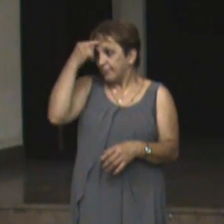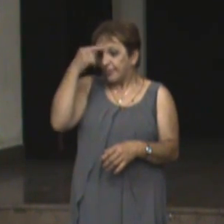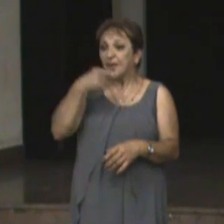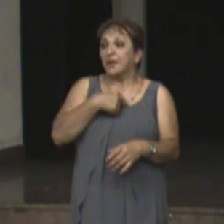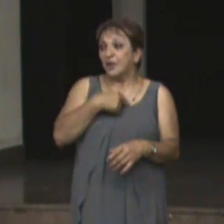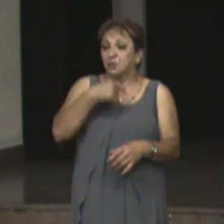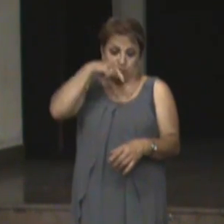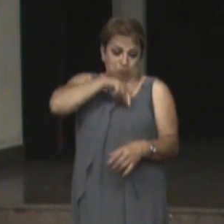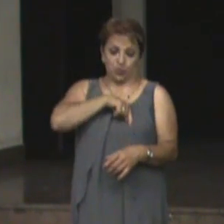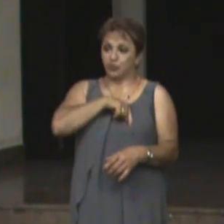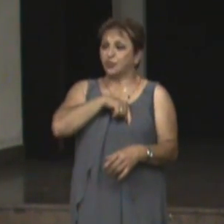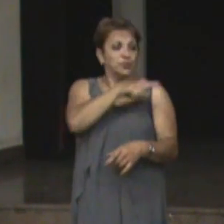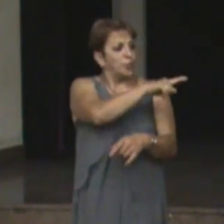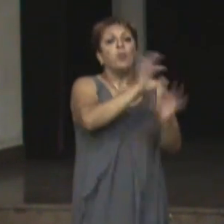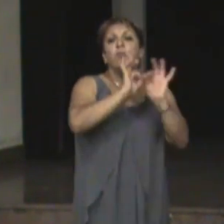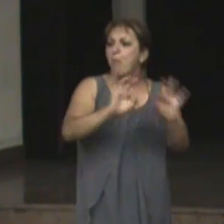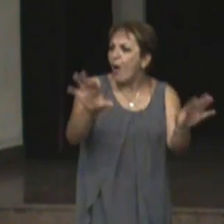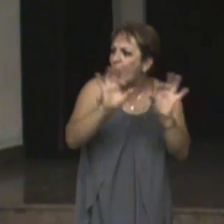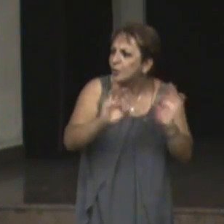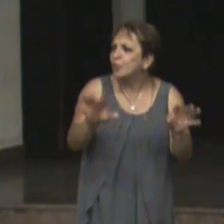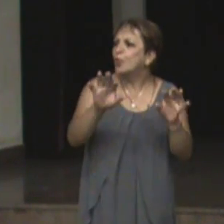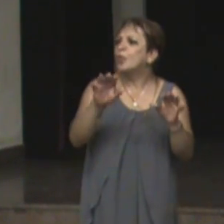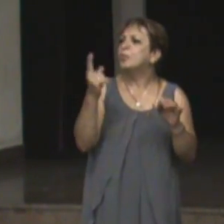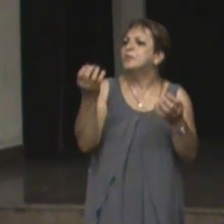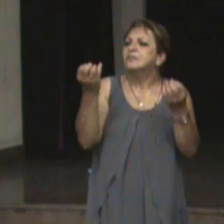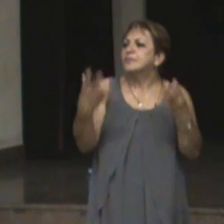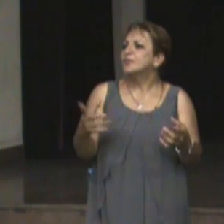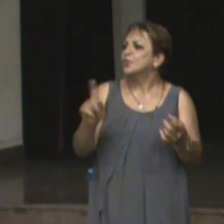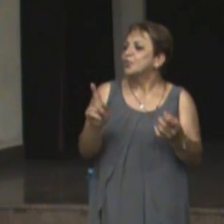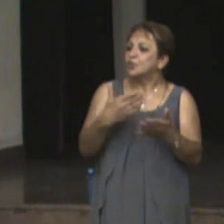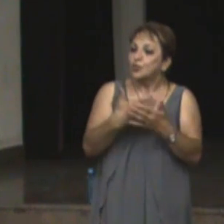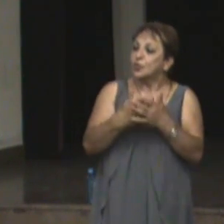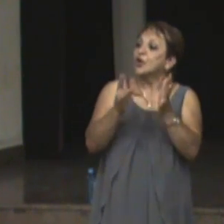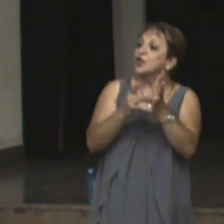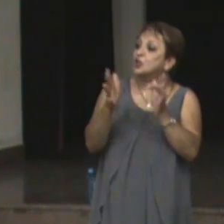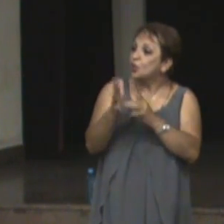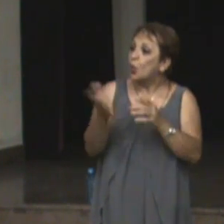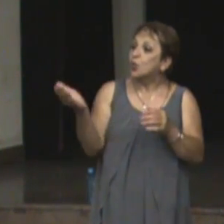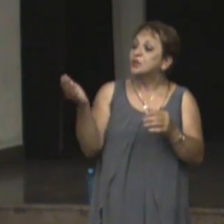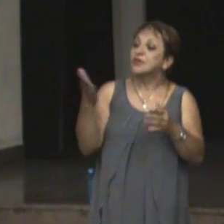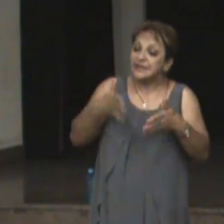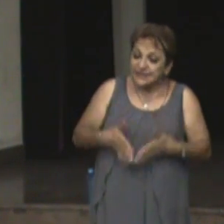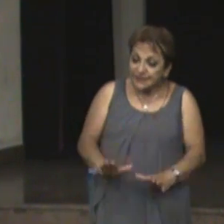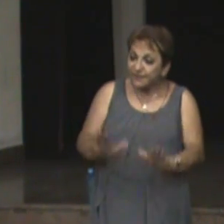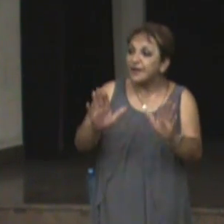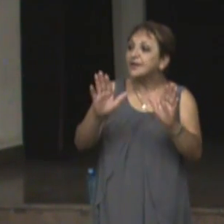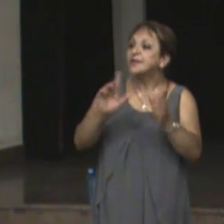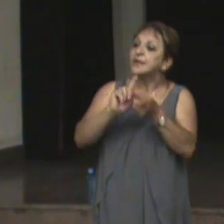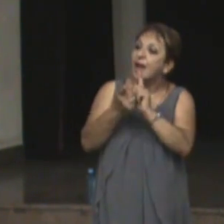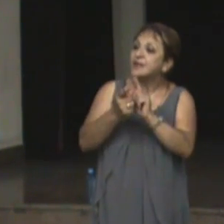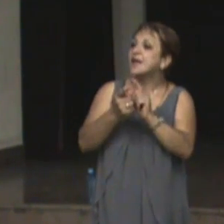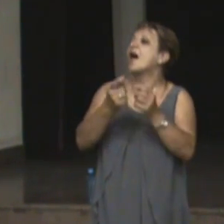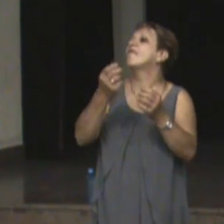հաճույքով պատմում եմ այս մարդուն ընդամենը, որ Քրիստոս եկավ աշխարհ, մարդացավ, Սուրբ